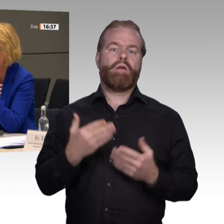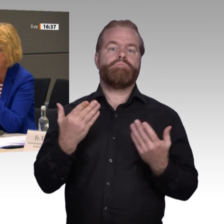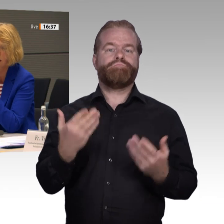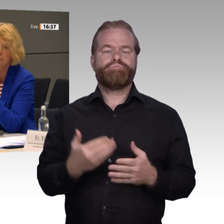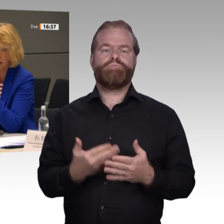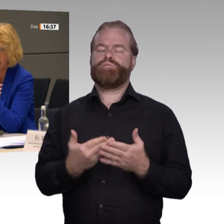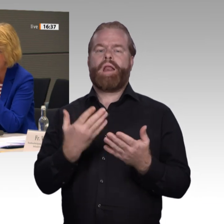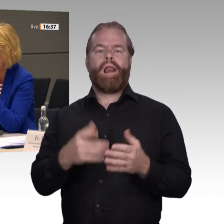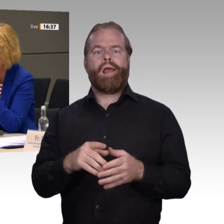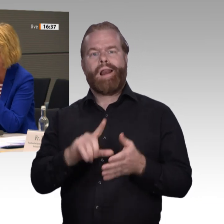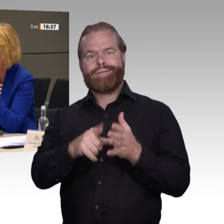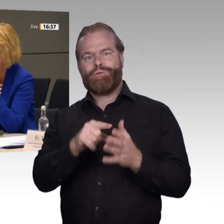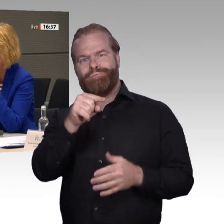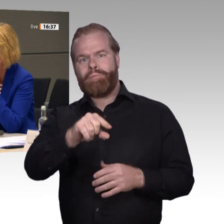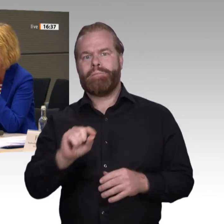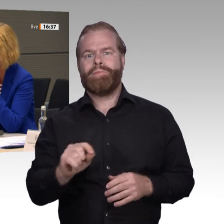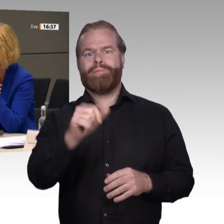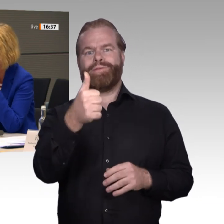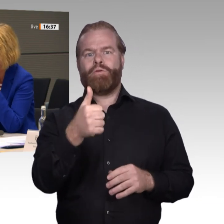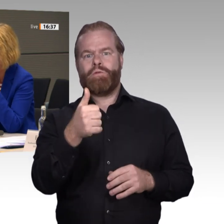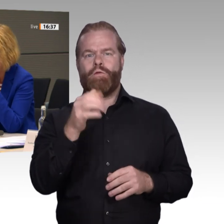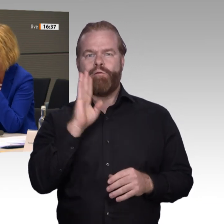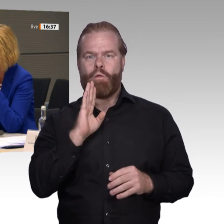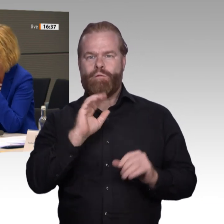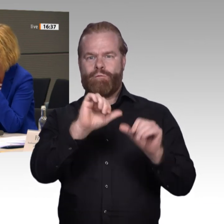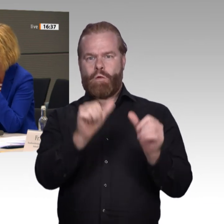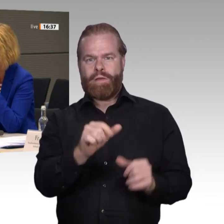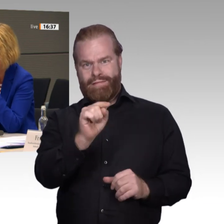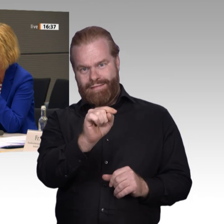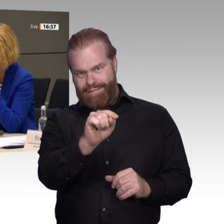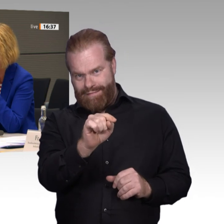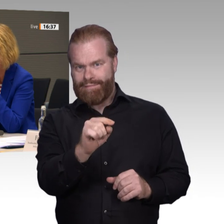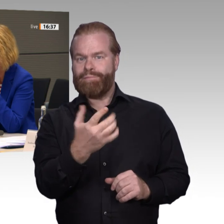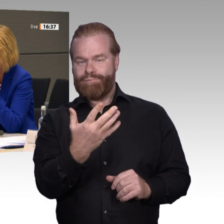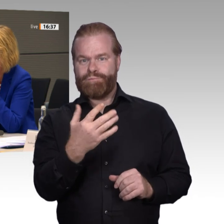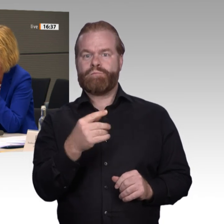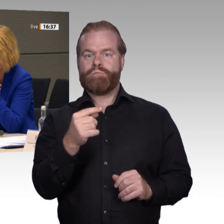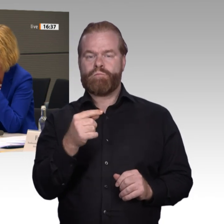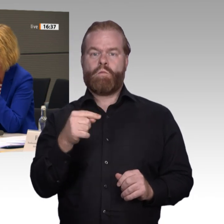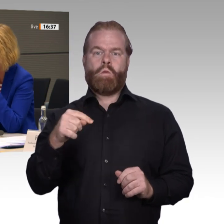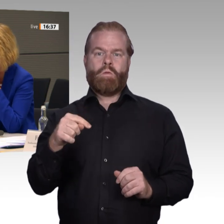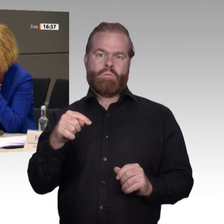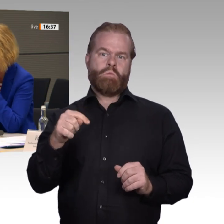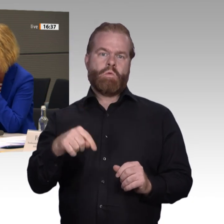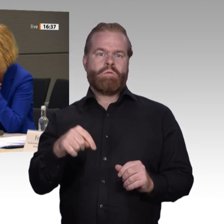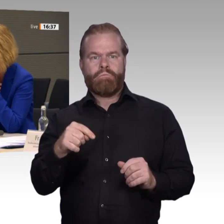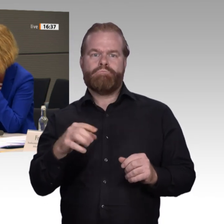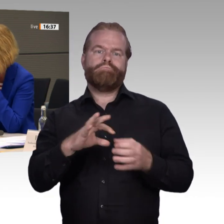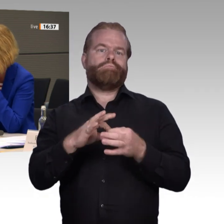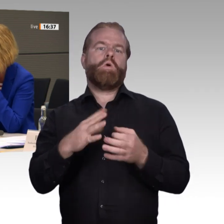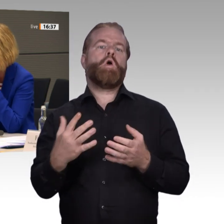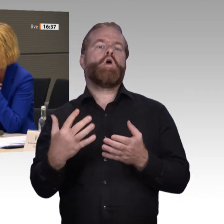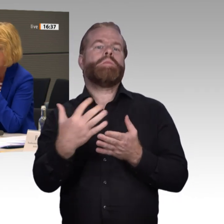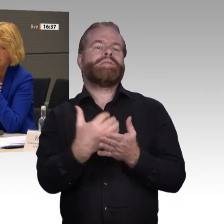zu finanziellen Mehrbelastung für Personen, die in Einrichtungen heute leben, führt. Und das ist ja für die Personen selbst